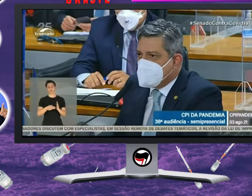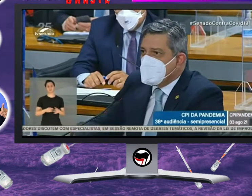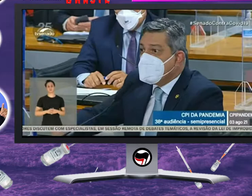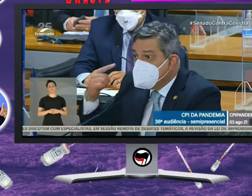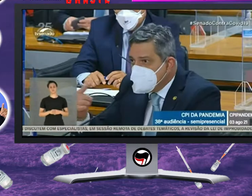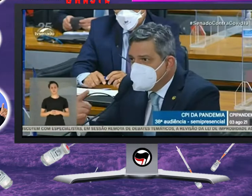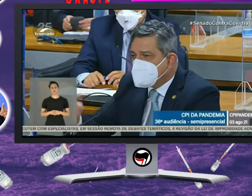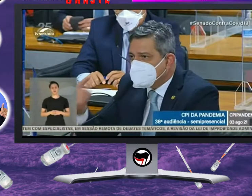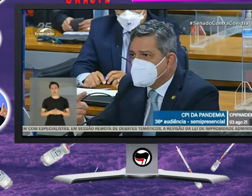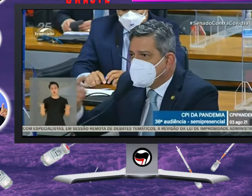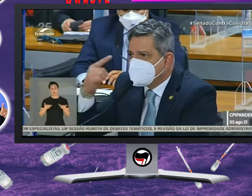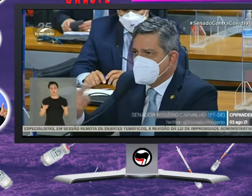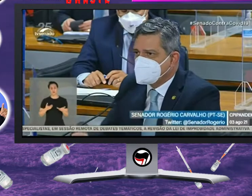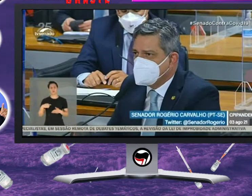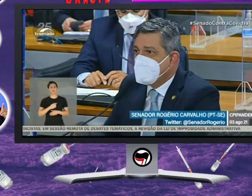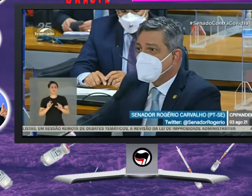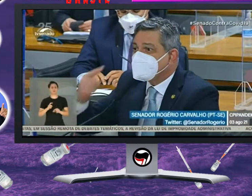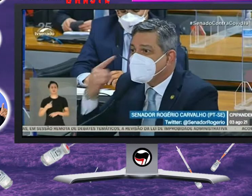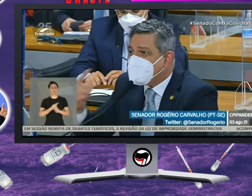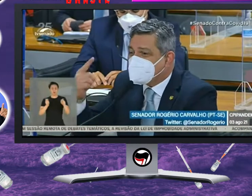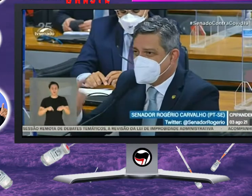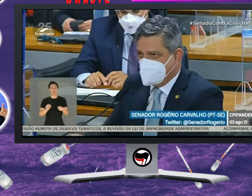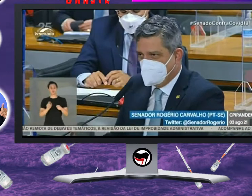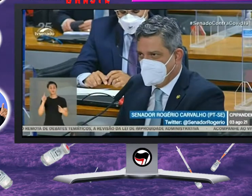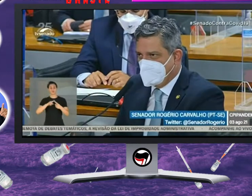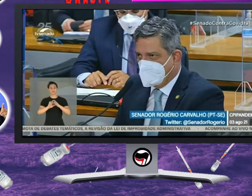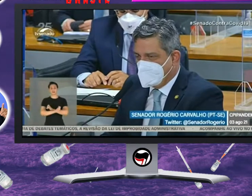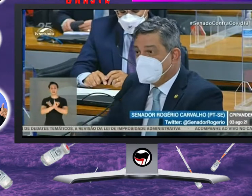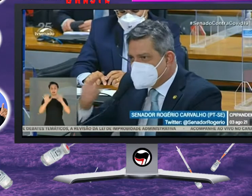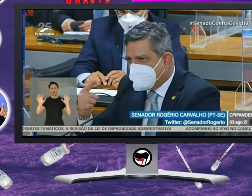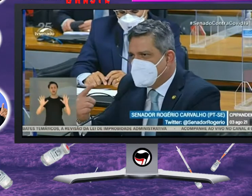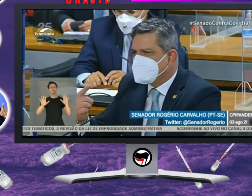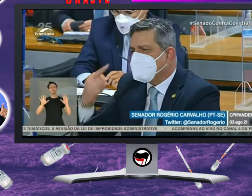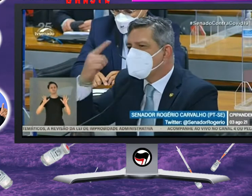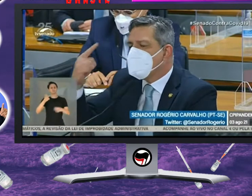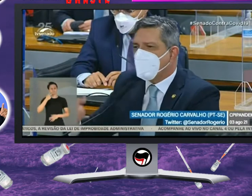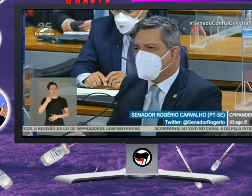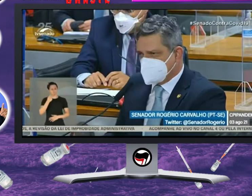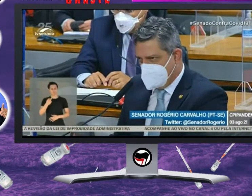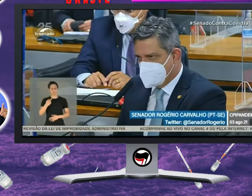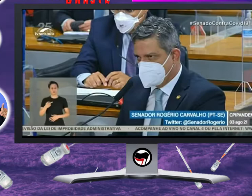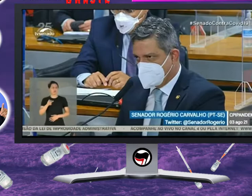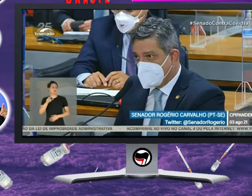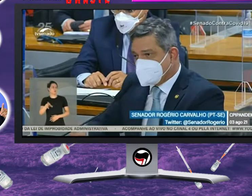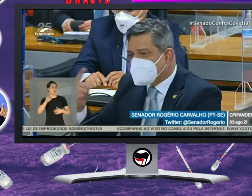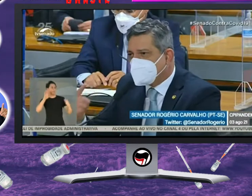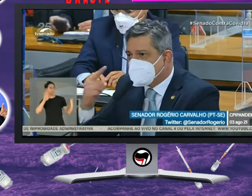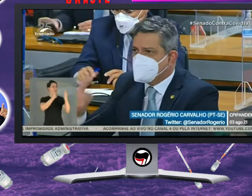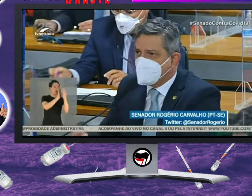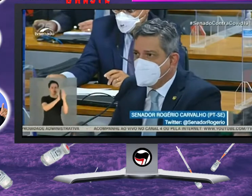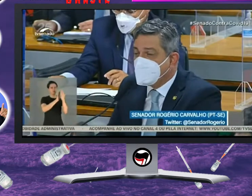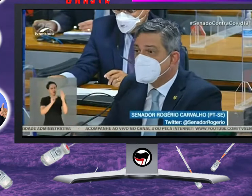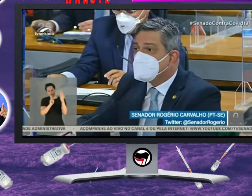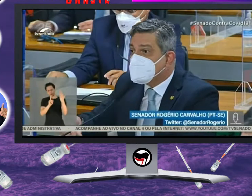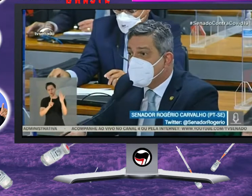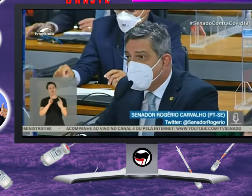é o mínimo que a gente pode fazer para esclarecer e dizer, não para confrontar, mas para dizer que essa CPI não se curva